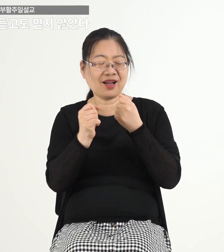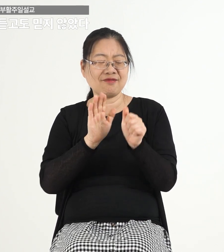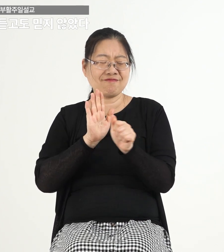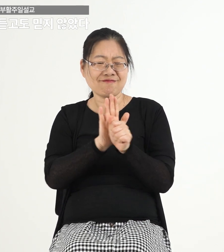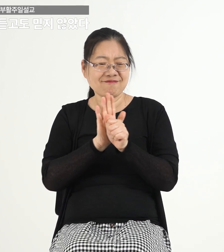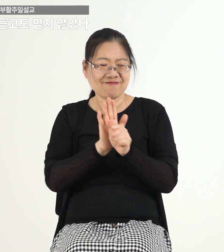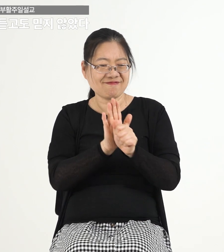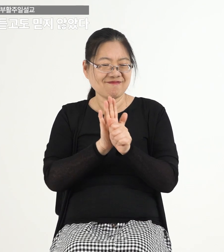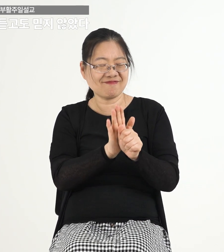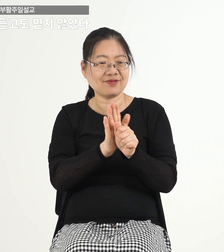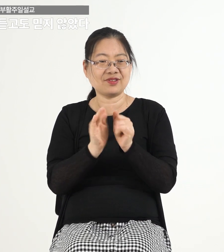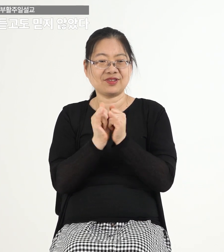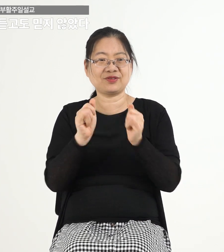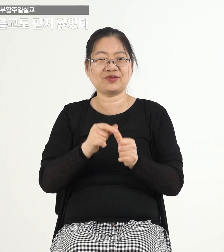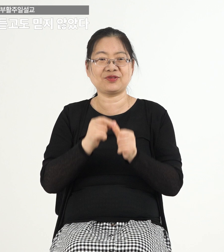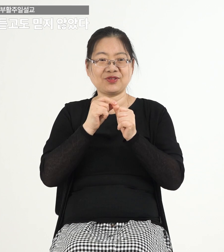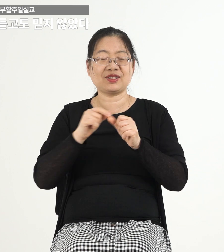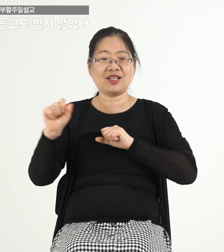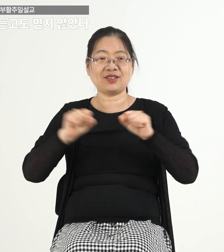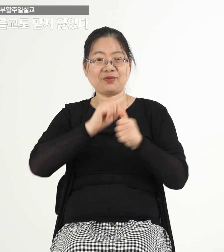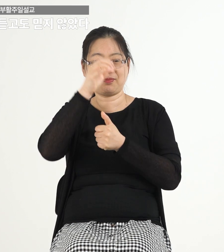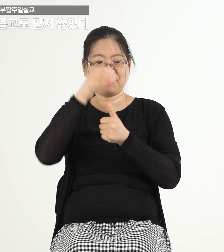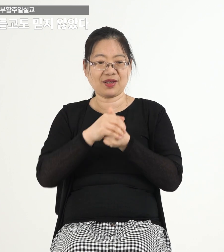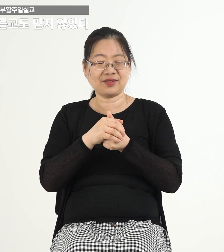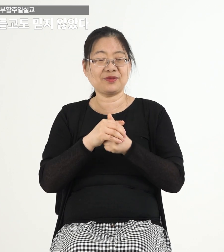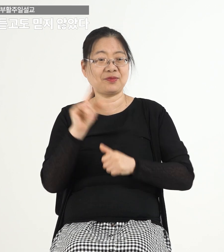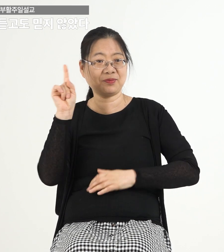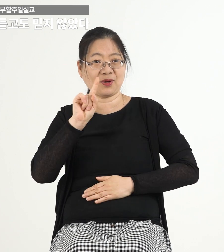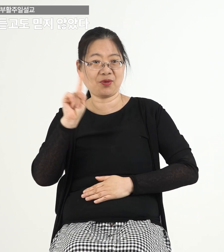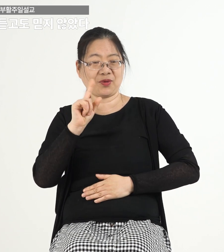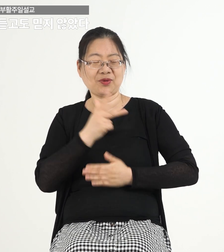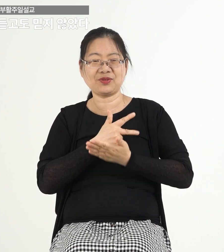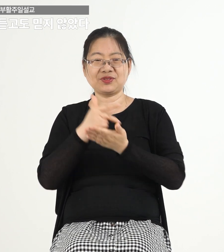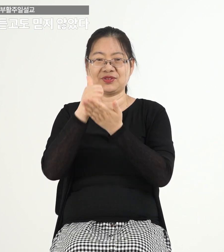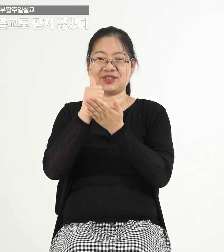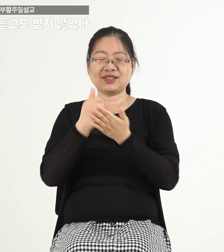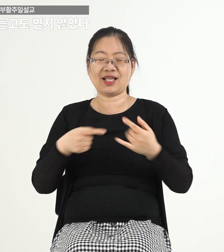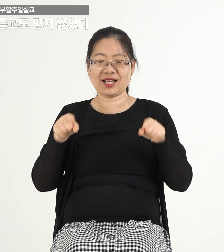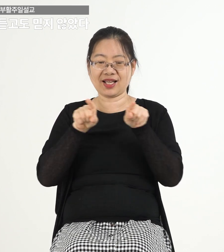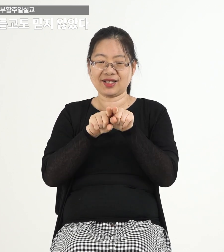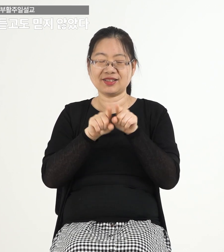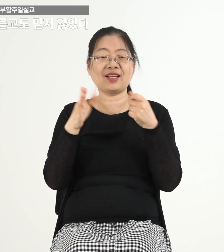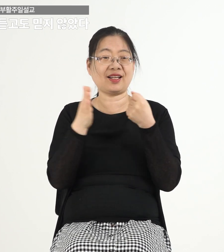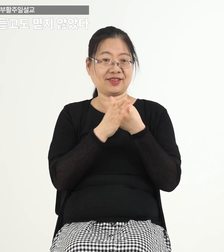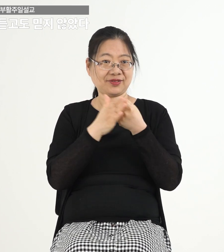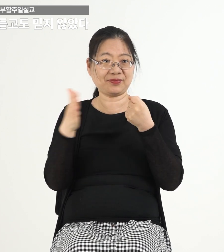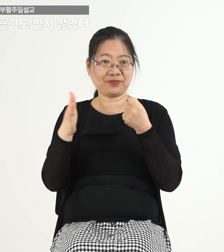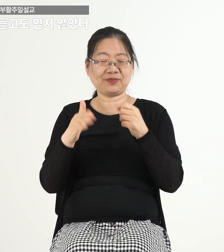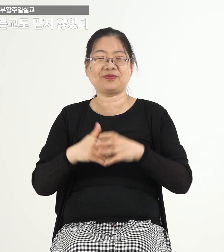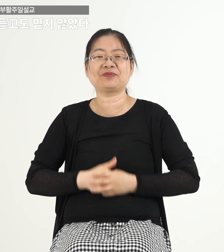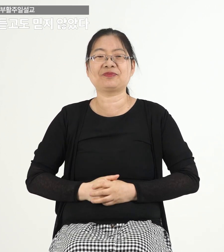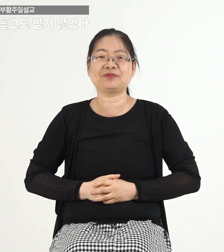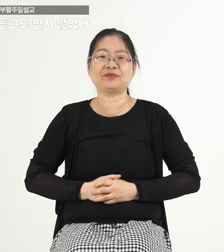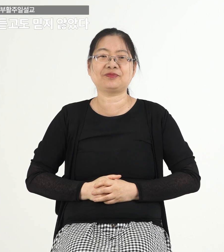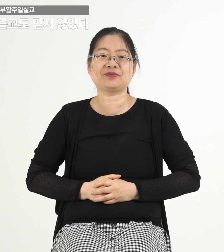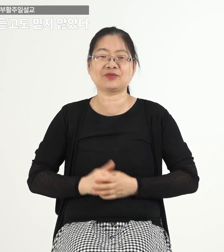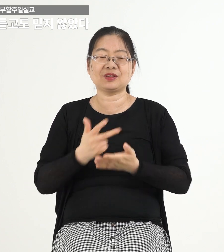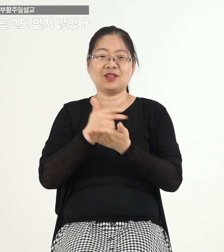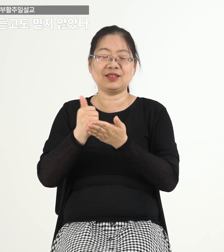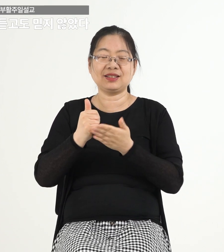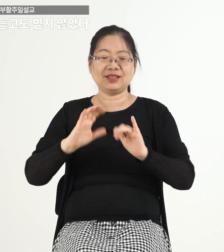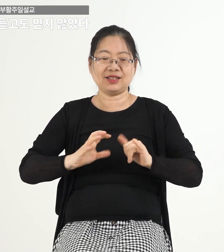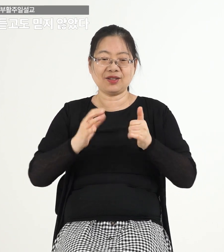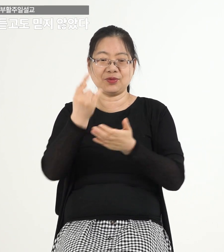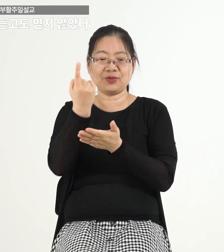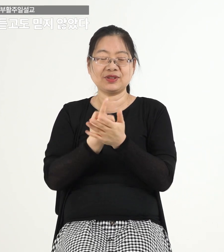밀어 인류 구원의 역사를 맡기시는 것은 주님이 함께 하셨기 때문입니다. 주님이 이 땅에